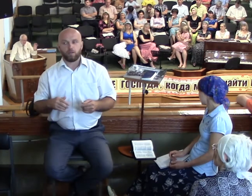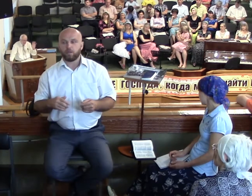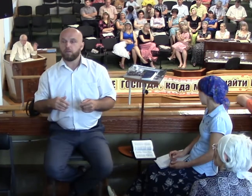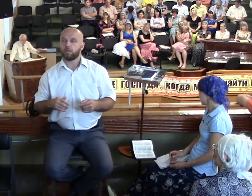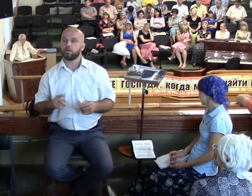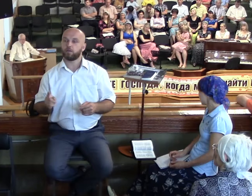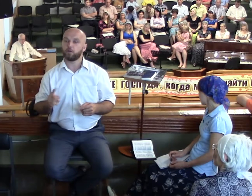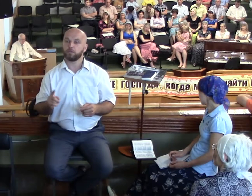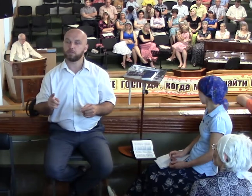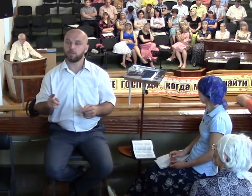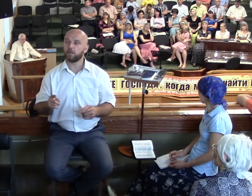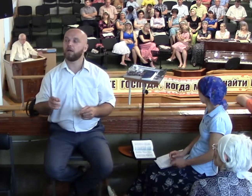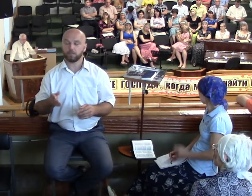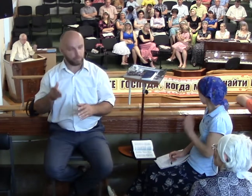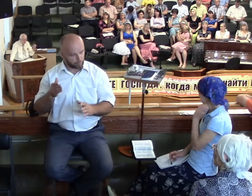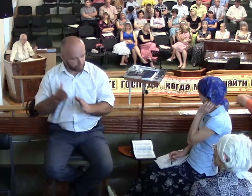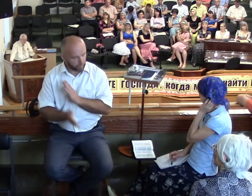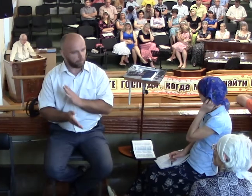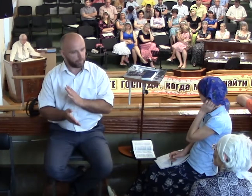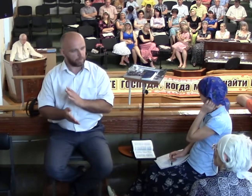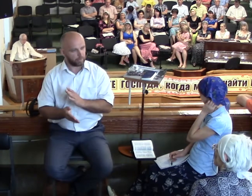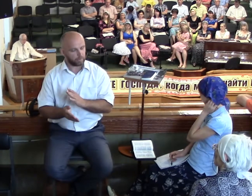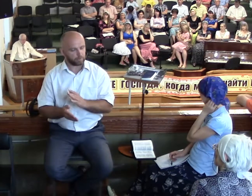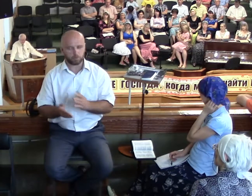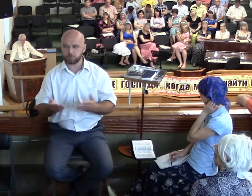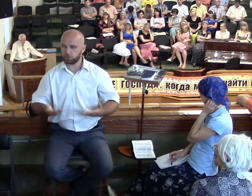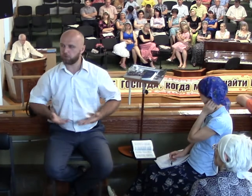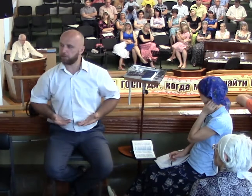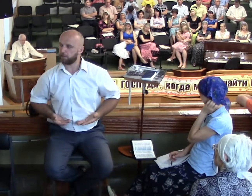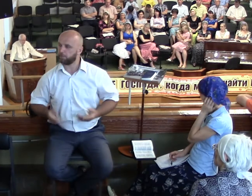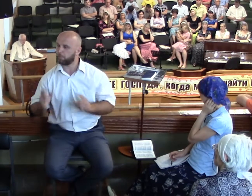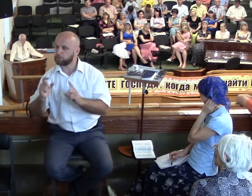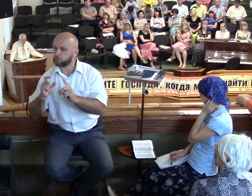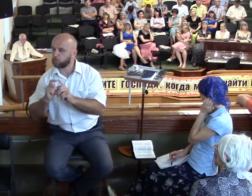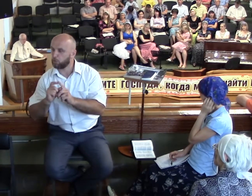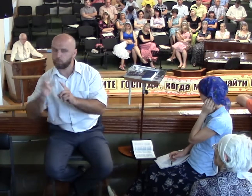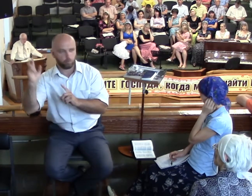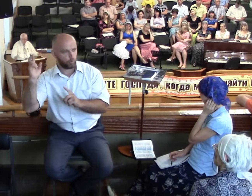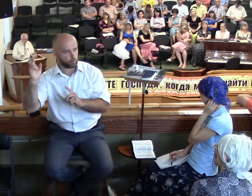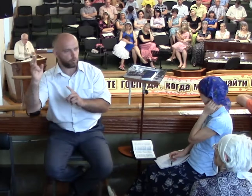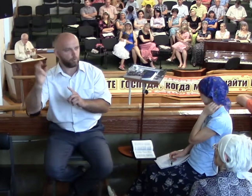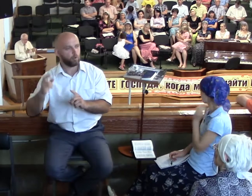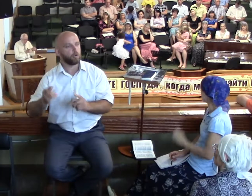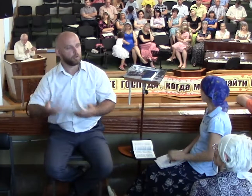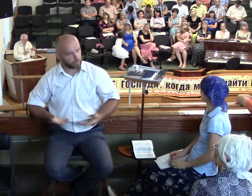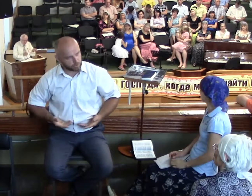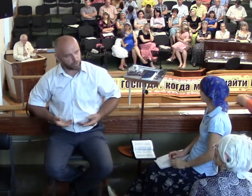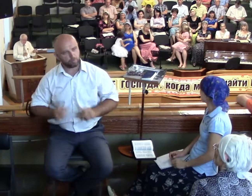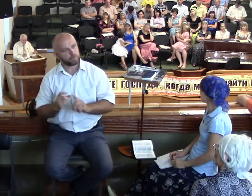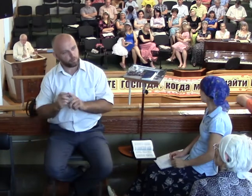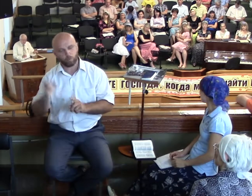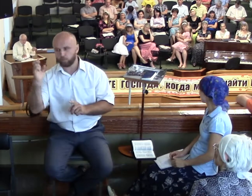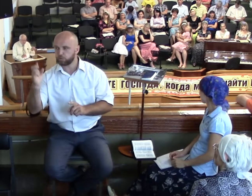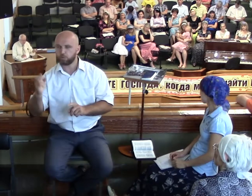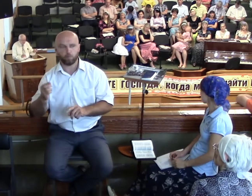ворота, уже в Содоме жил. Но он жил по другим принципам, и ему было очень тяжело, потому что он жил среди